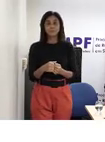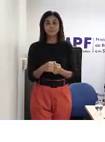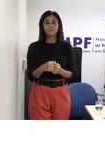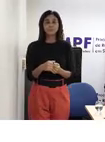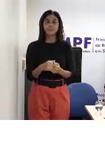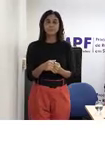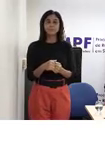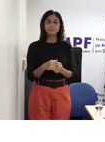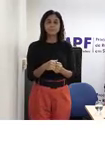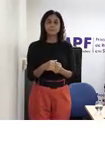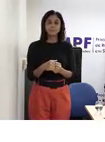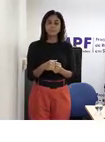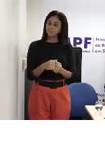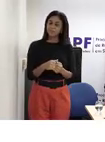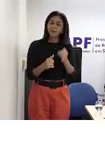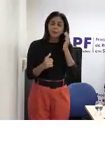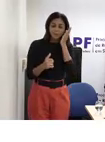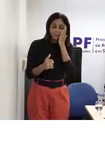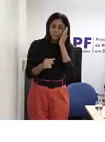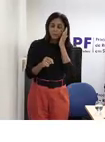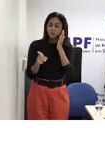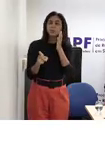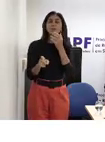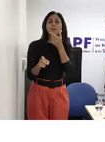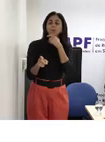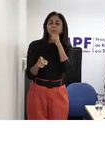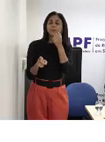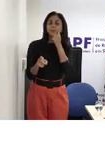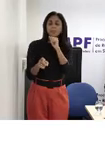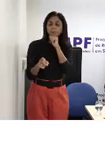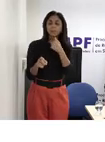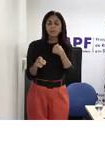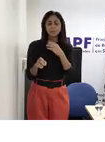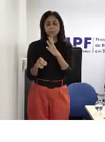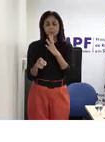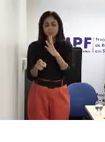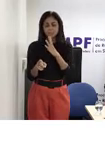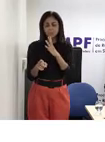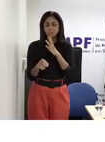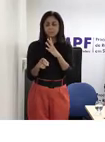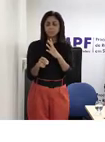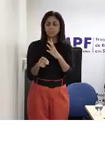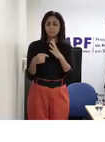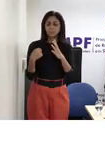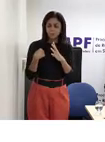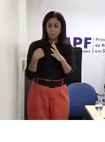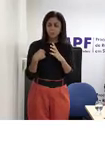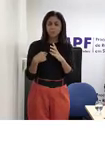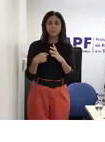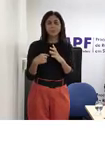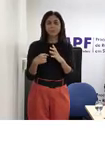inclusive teu pai e tua mãe treina na mesma academia que o meu pai e minha mãe gerou a sintonia